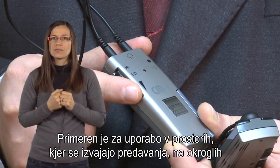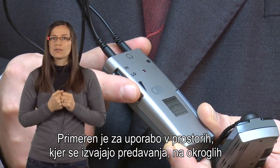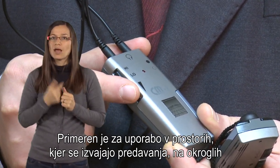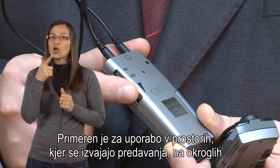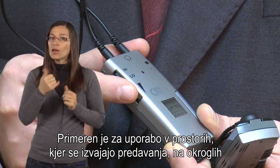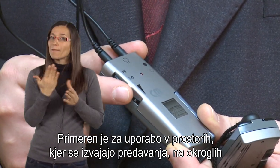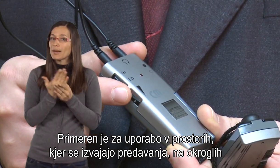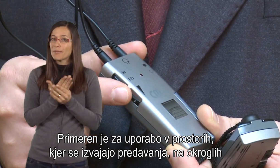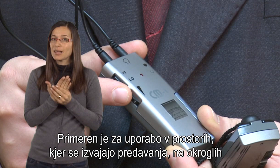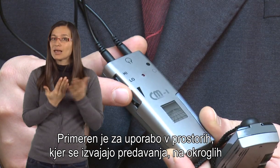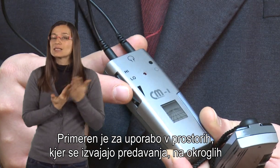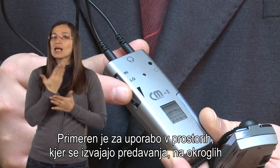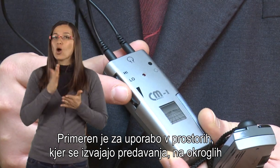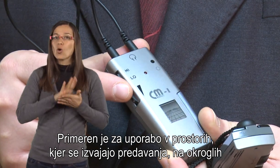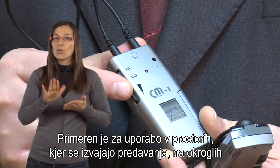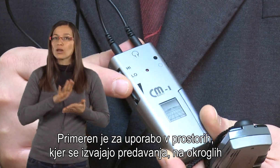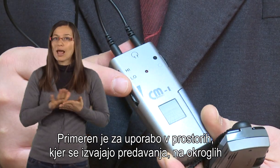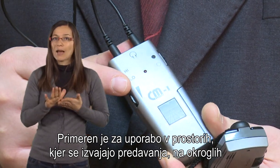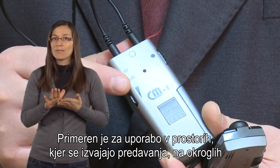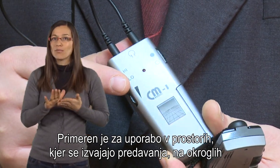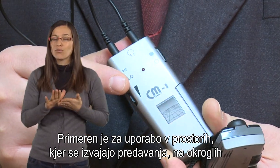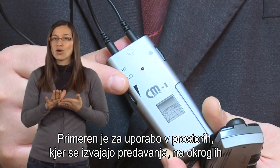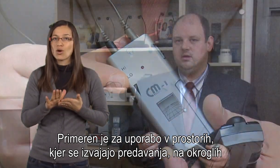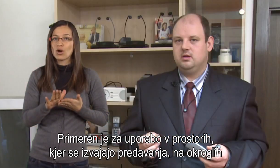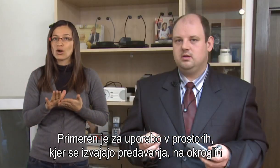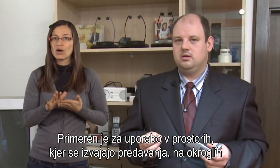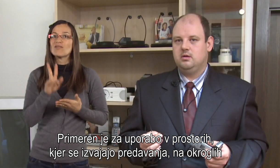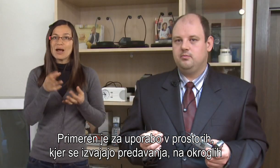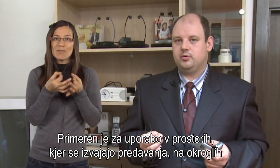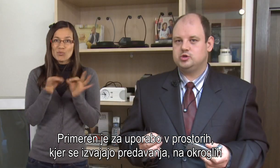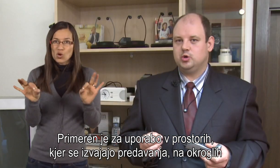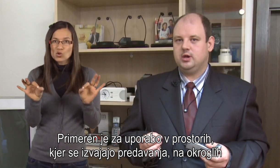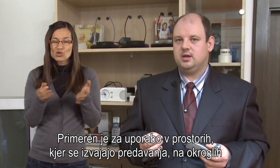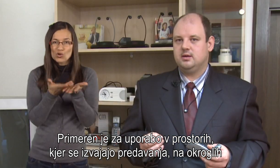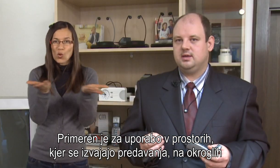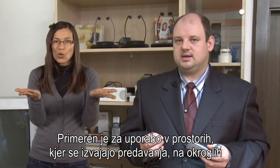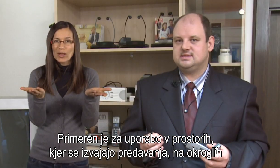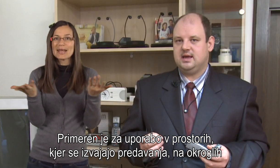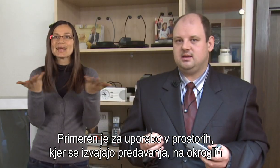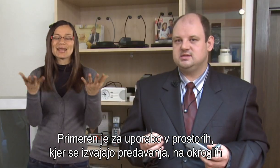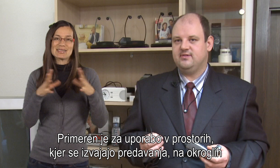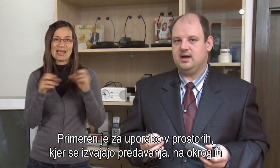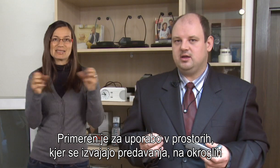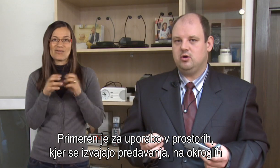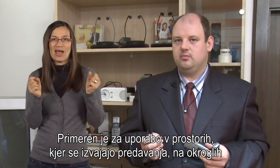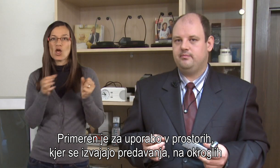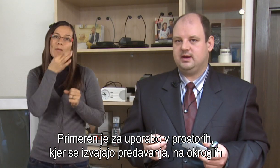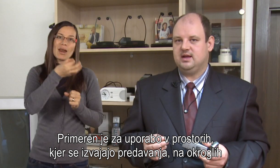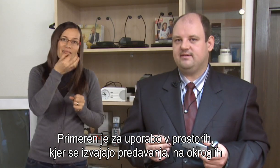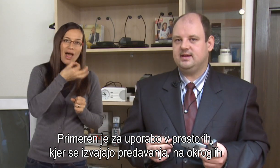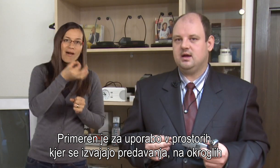Primerna je za uporabo v prostorih, kjer se